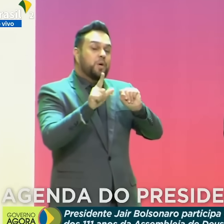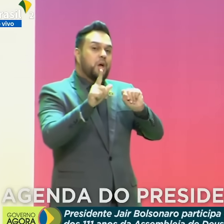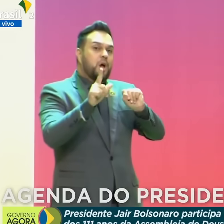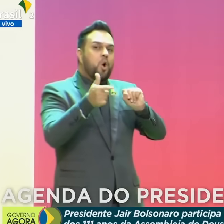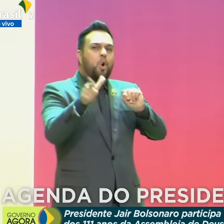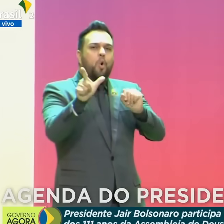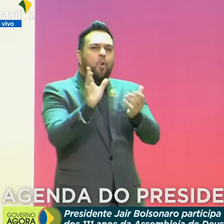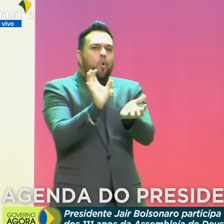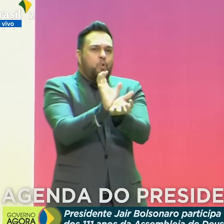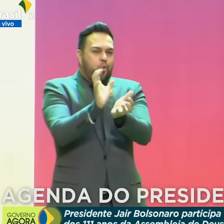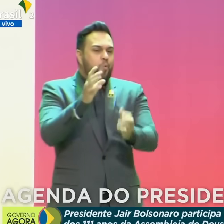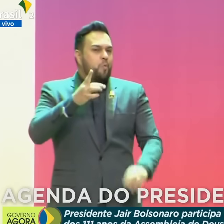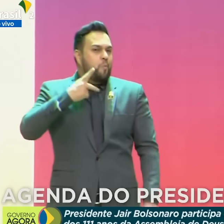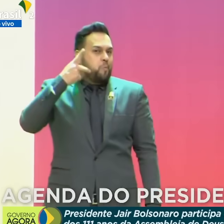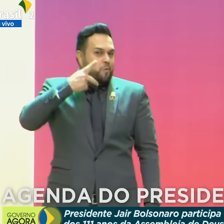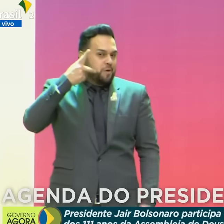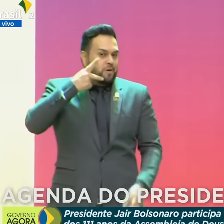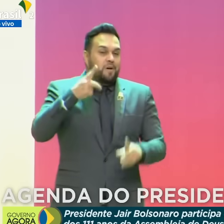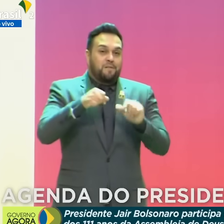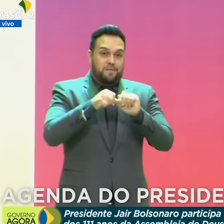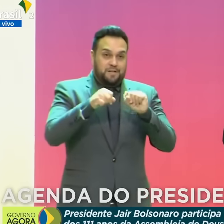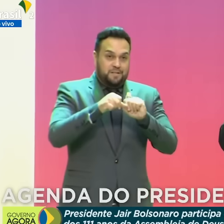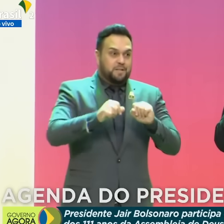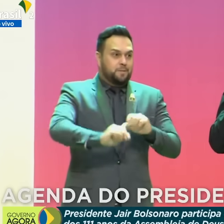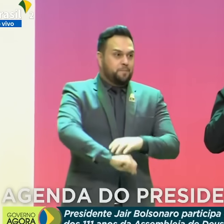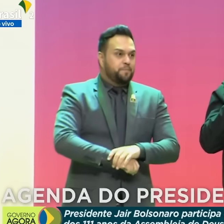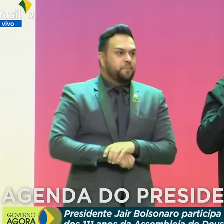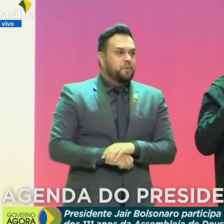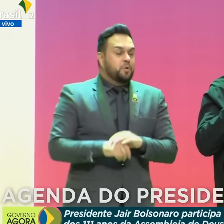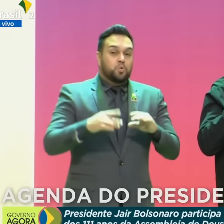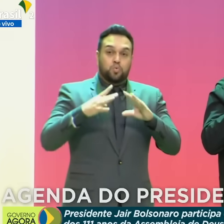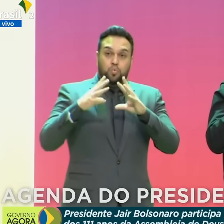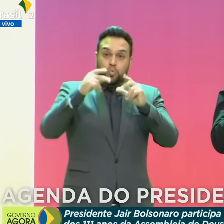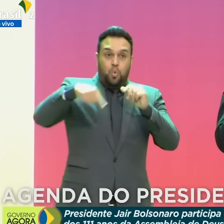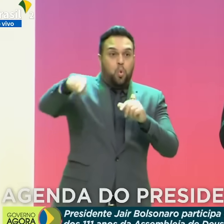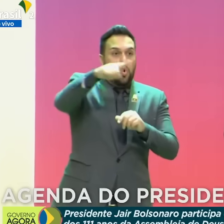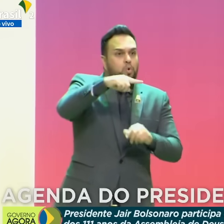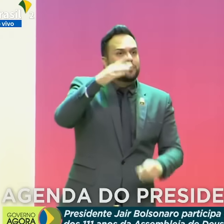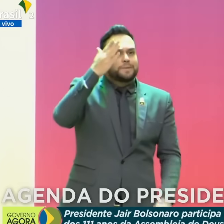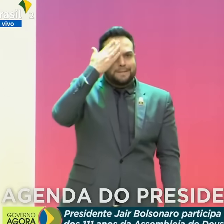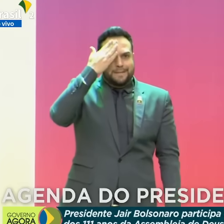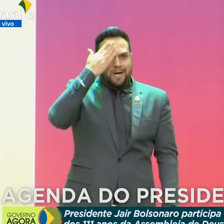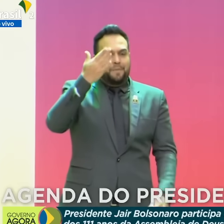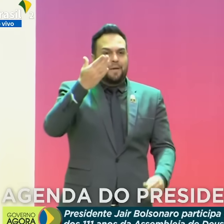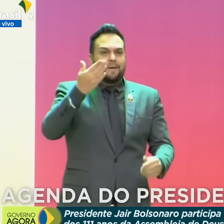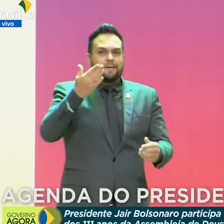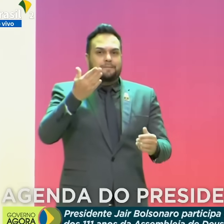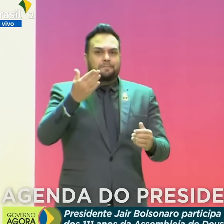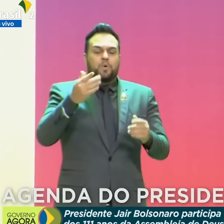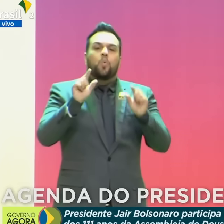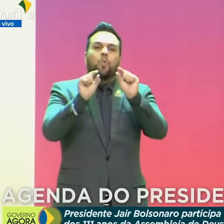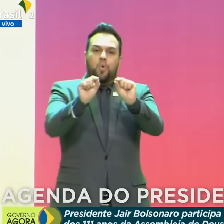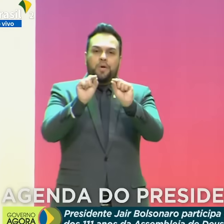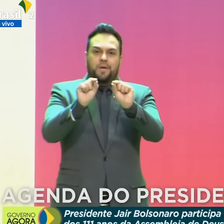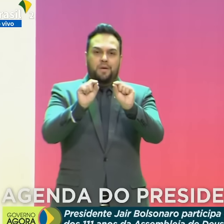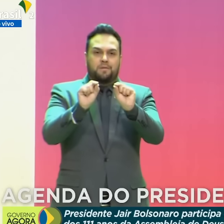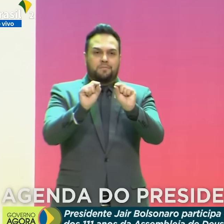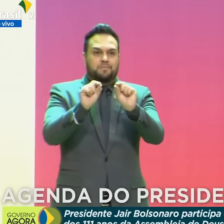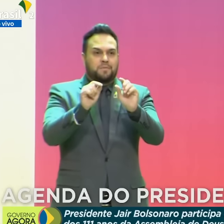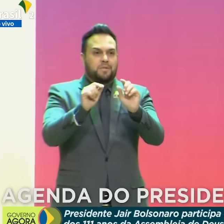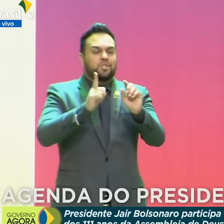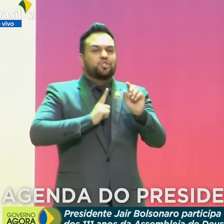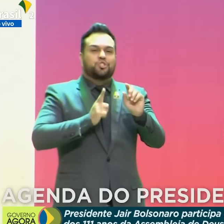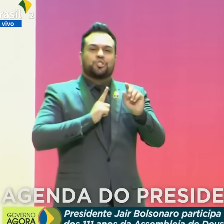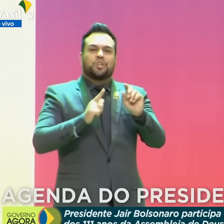fazer com que aquilo que é muito sagrado a todos nós fosse modificado. Tivemos lá